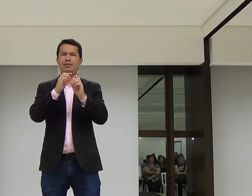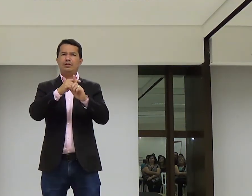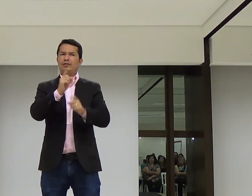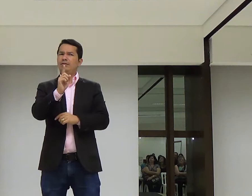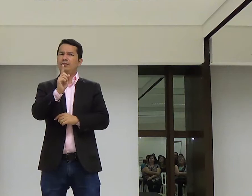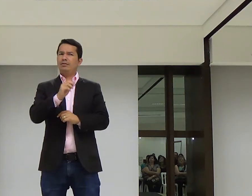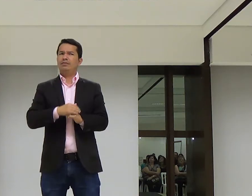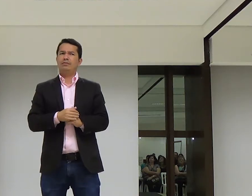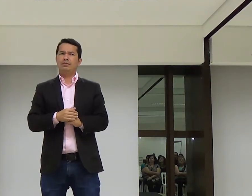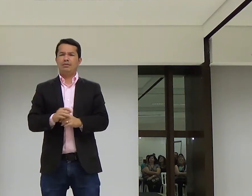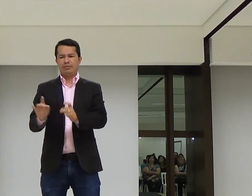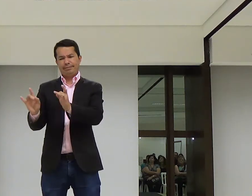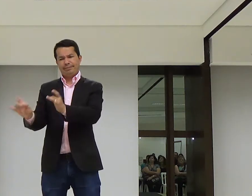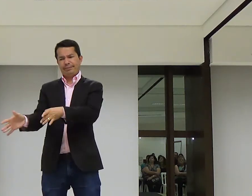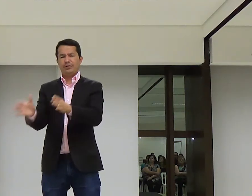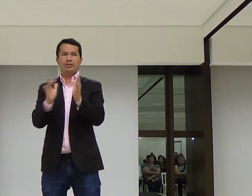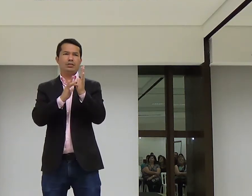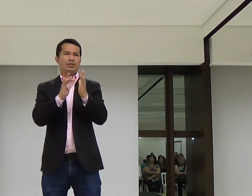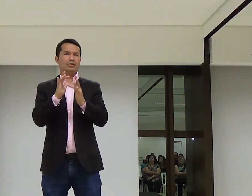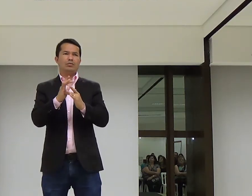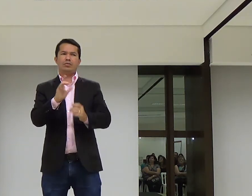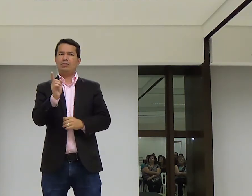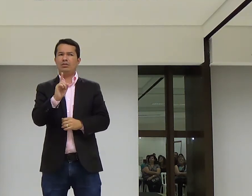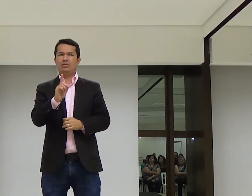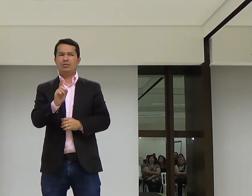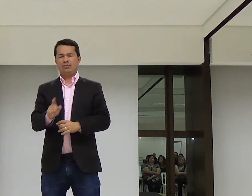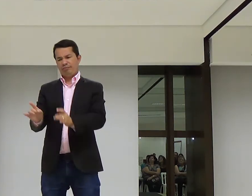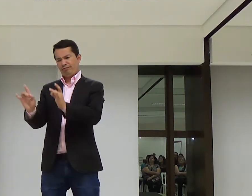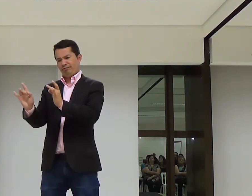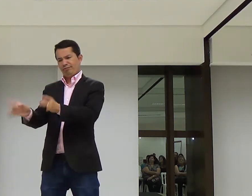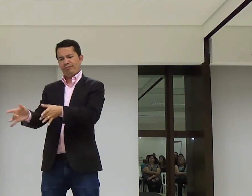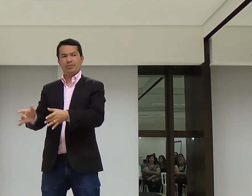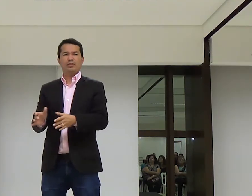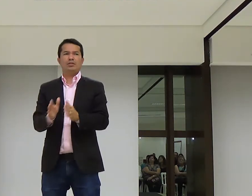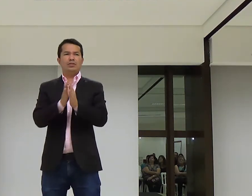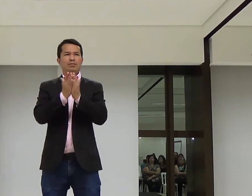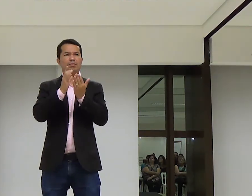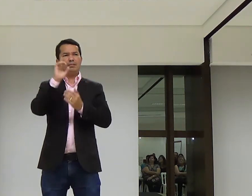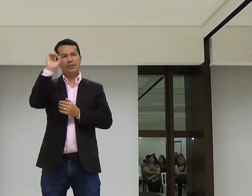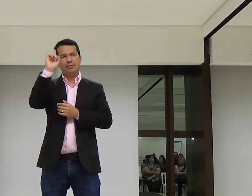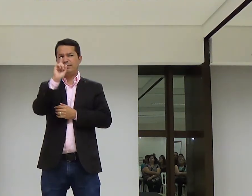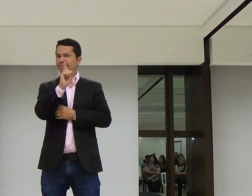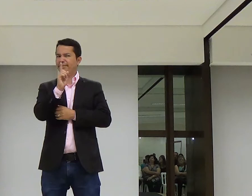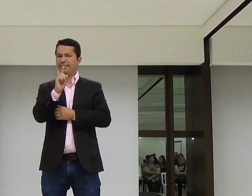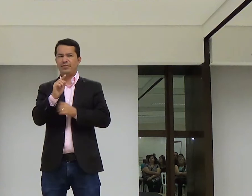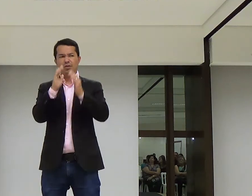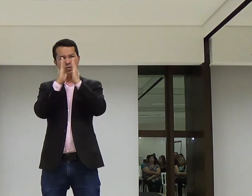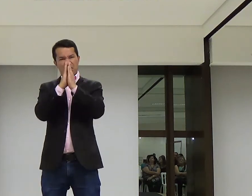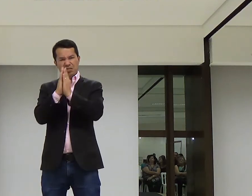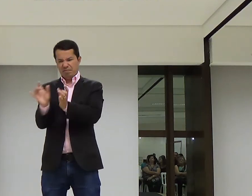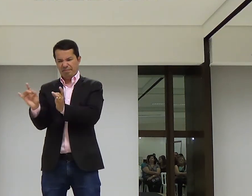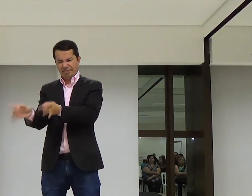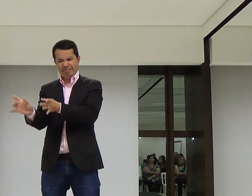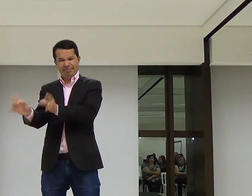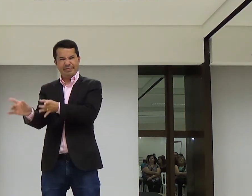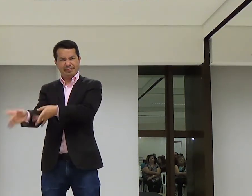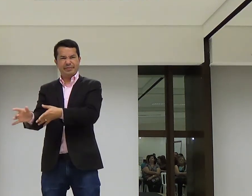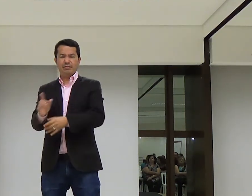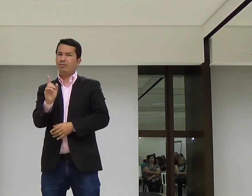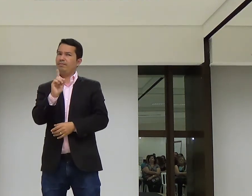não desista, não abandone as coisas, não abandone as coisas. A leitura da Bíblia, a oração, as coisas